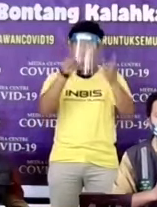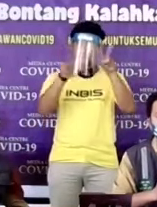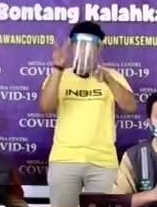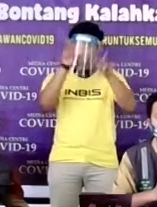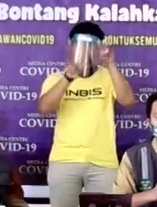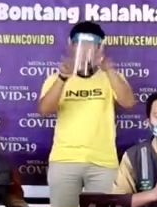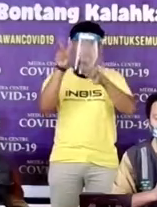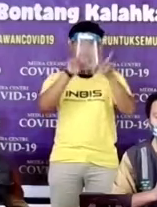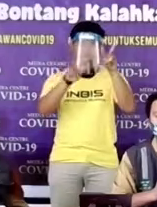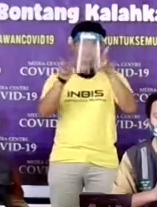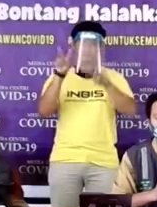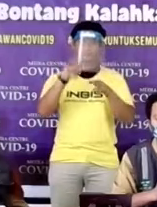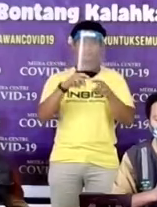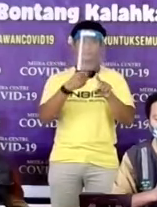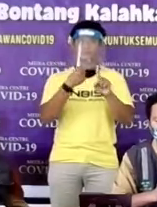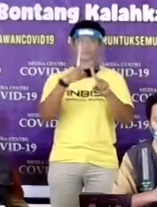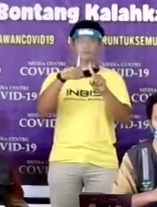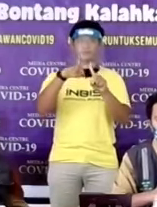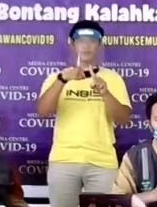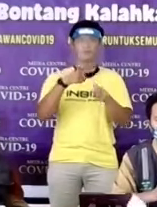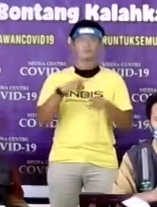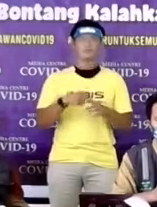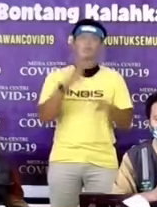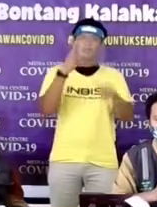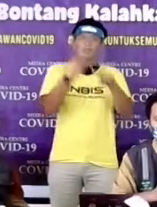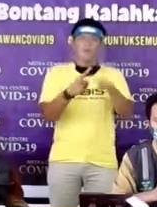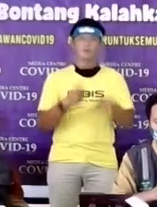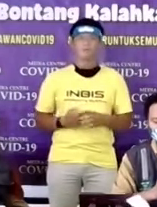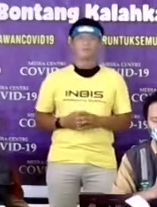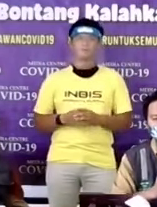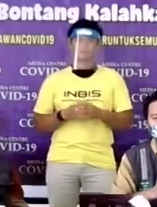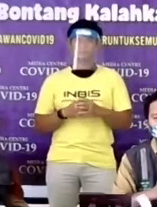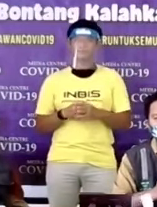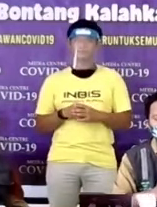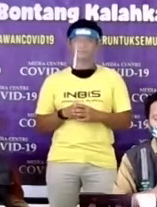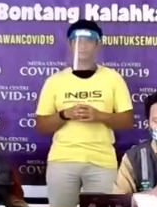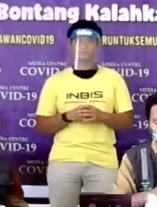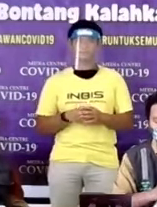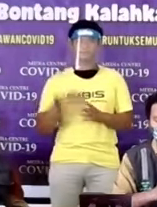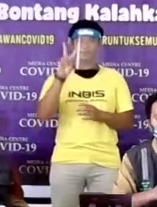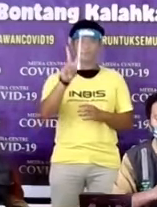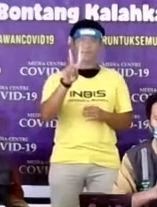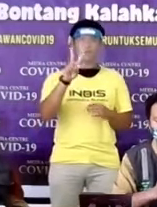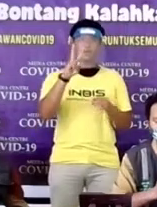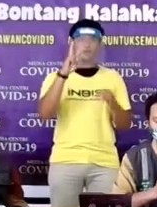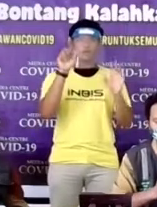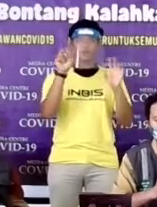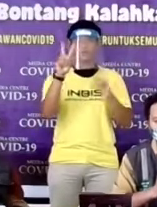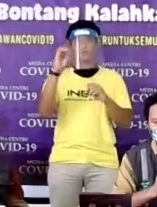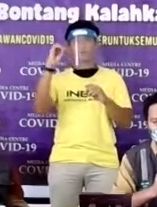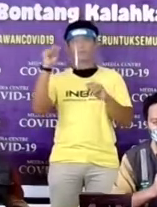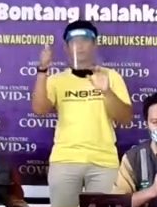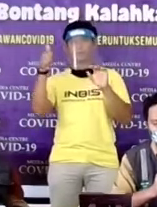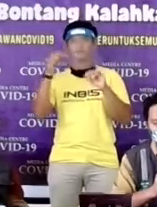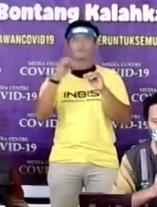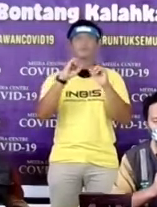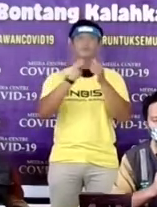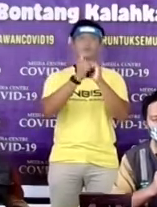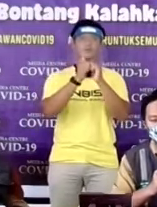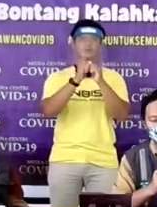kasus hari ini totalnya akhirnya bontang mencapai 226 kasus ngasih positif pengantin di kota mucang